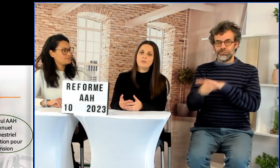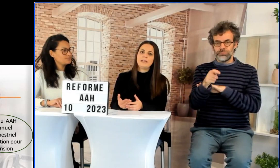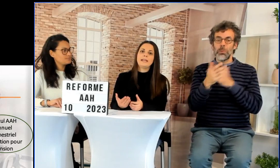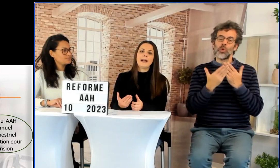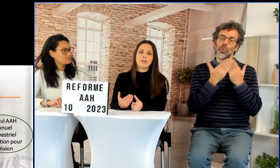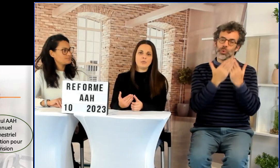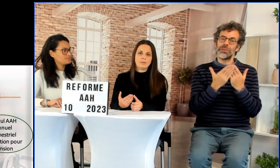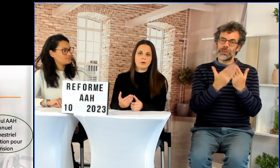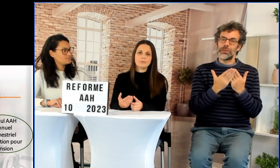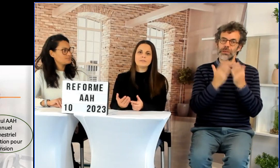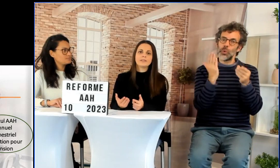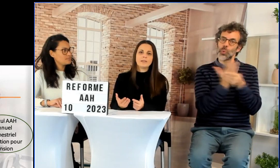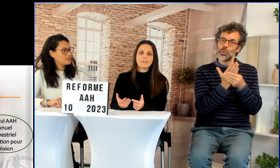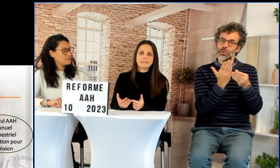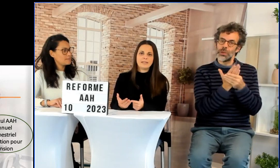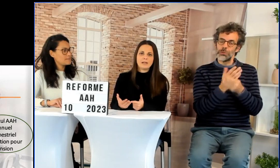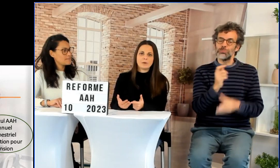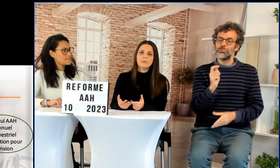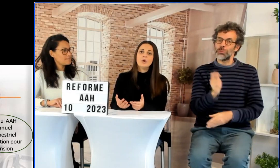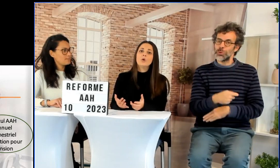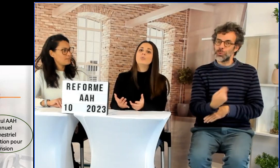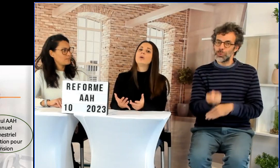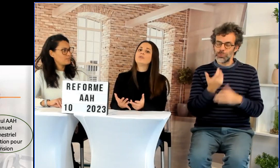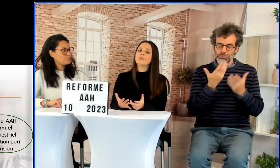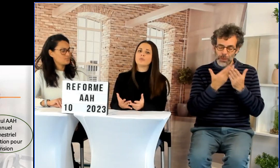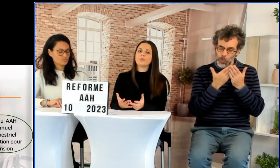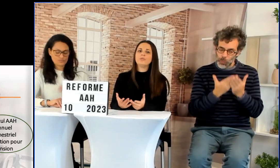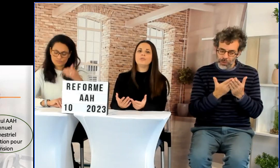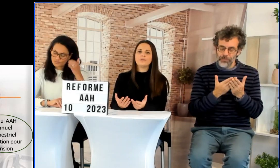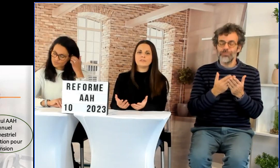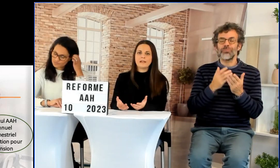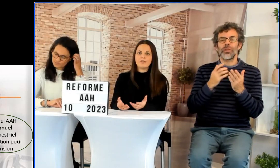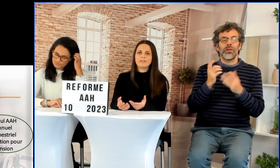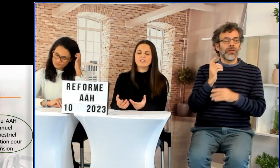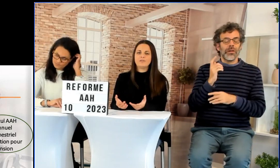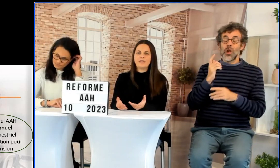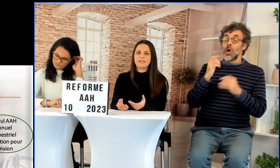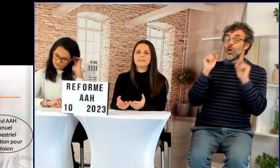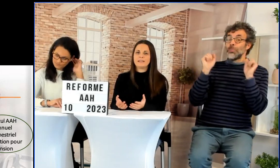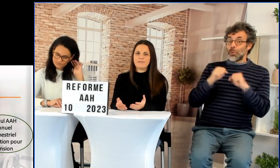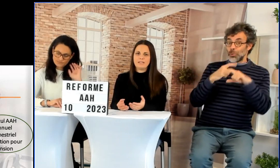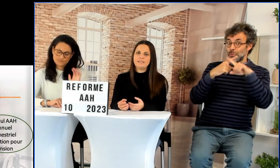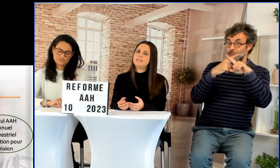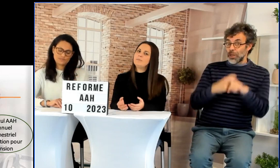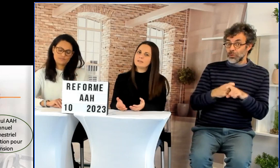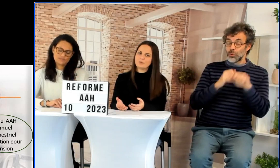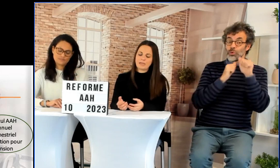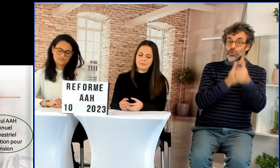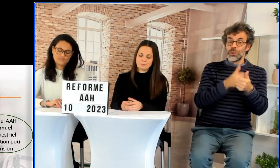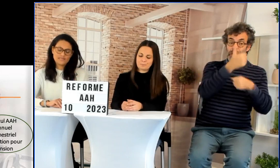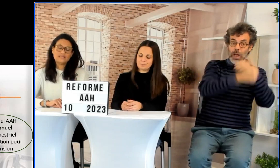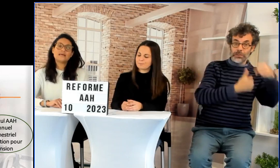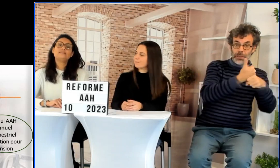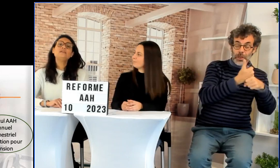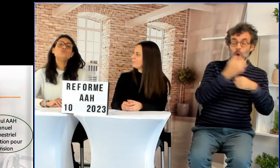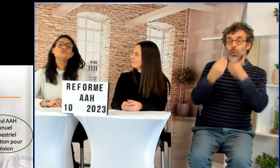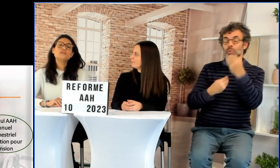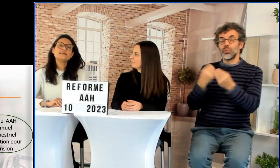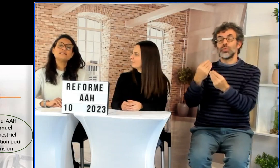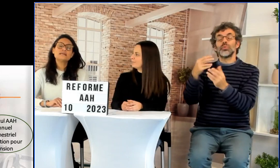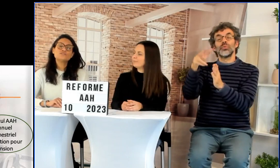être calculé annuellement, trimestriellement, ou en tenant compte de vos avantages vieillesse et invalidité personnelle.